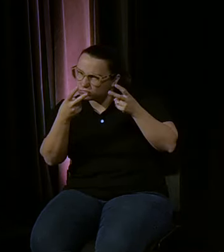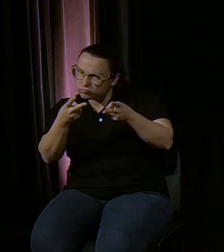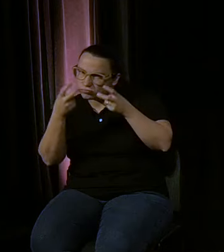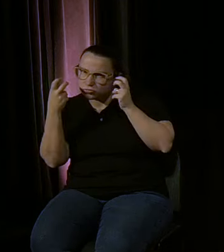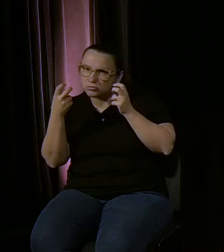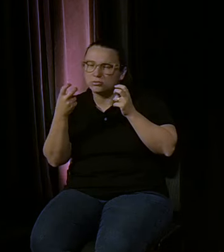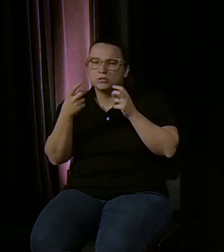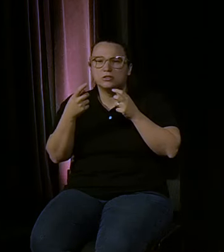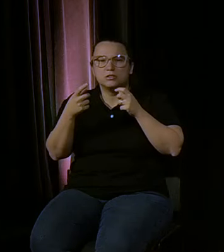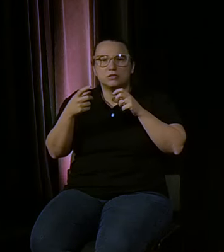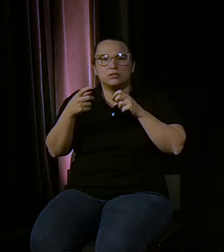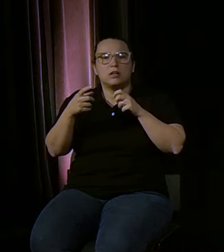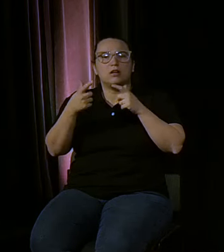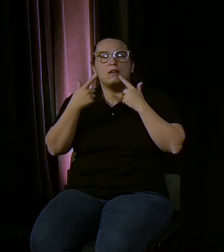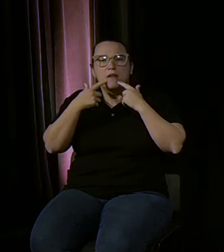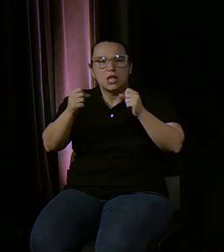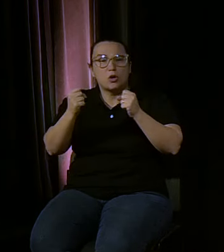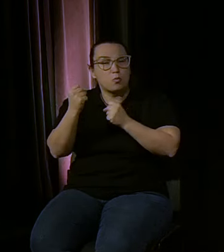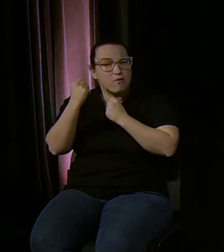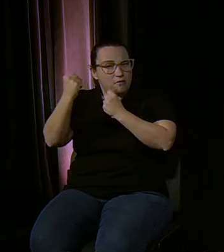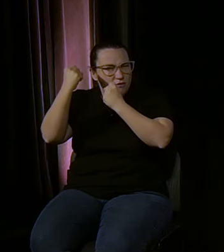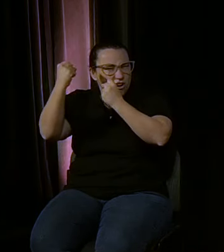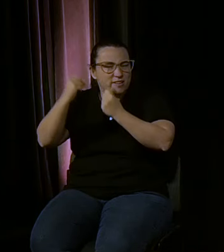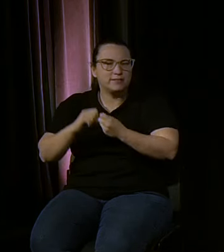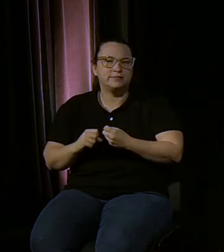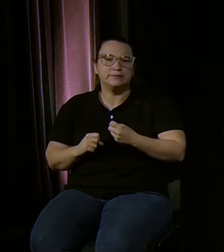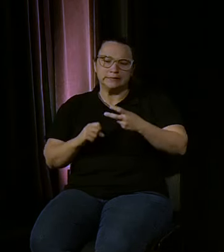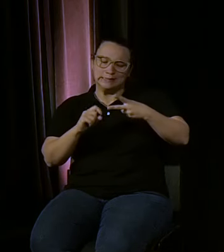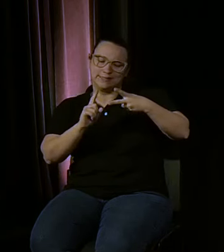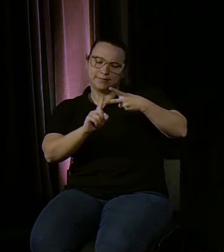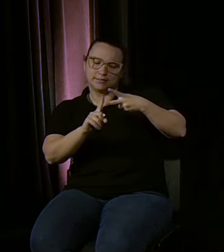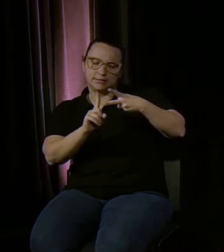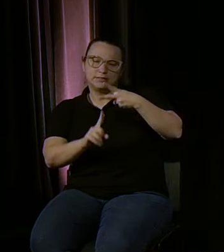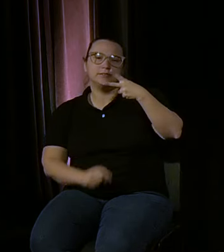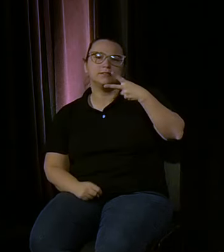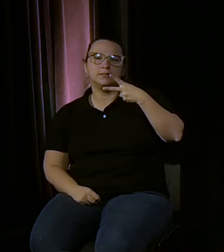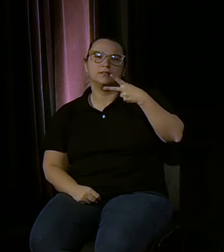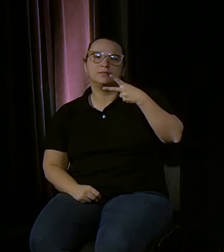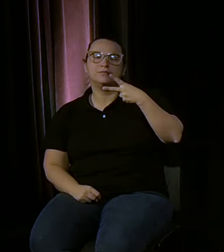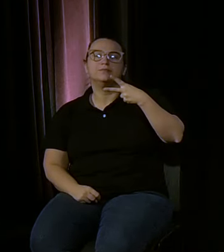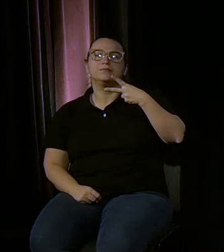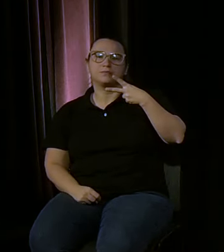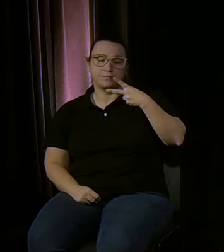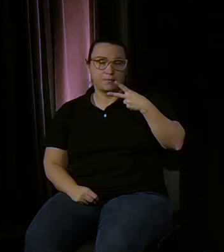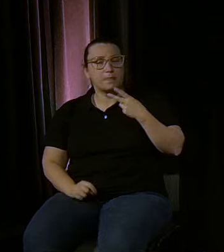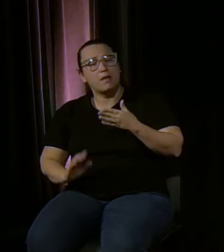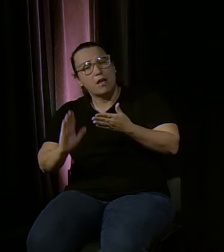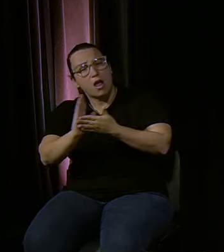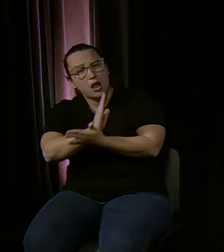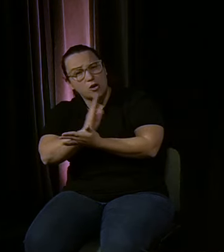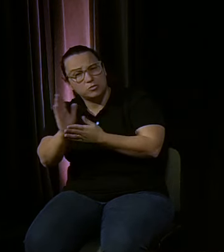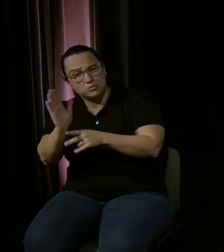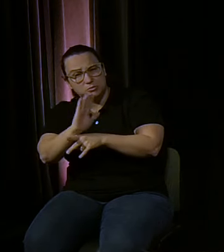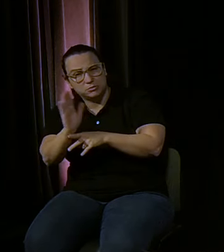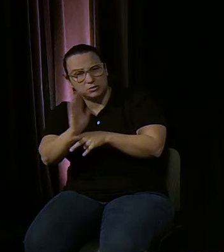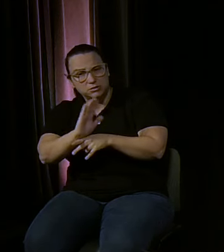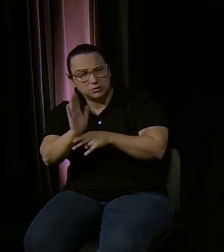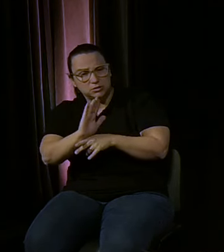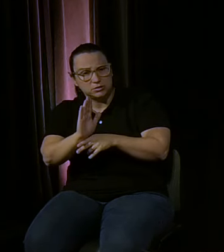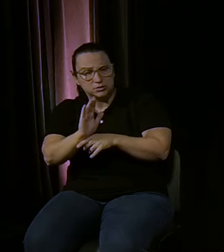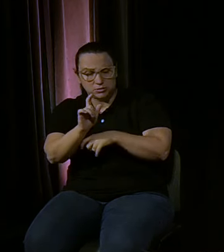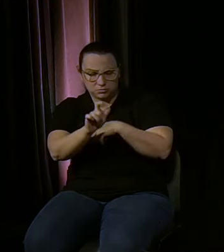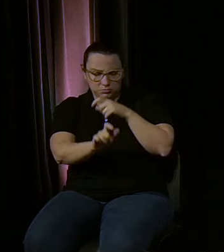uma literalidade muito forte. E, no segundo, justamente o contrário, em alguns momentos, com